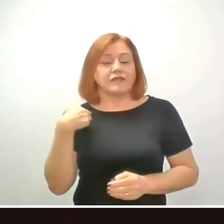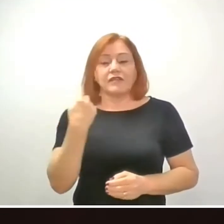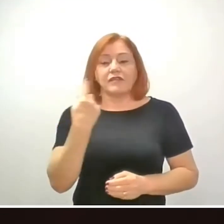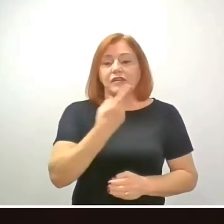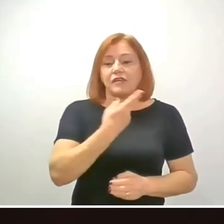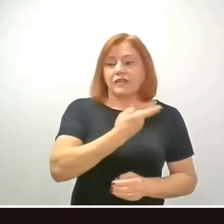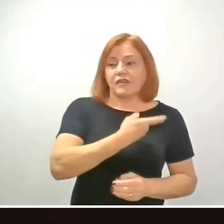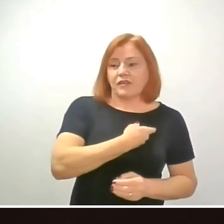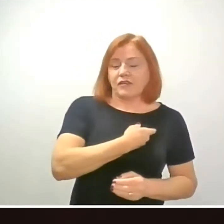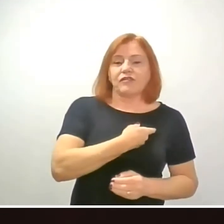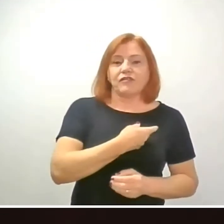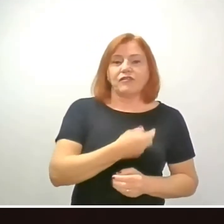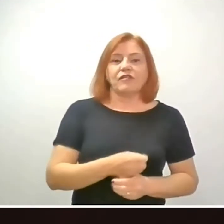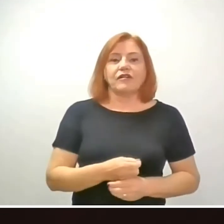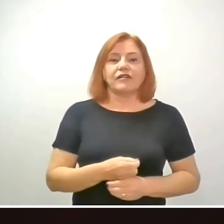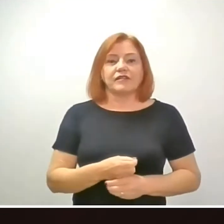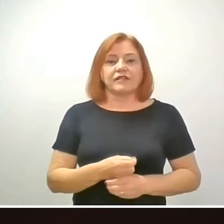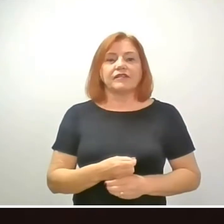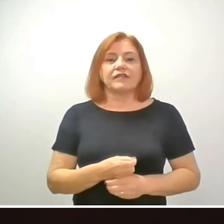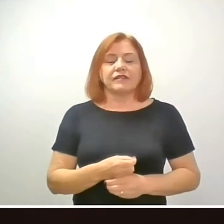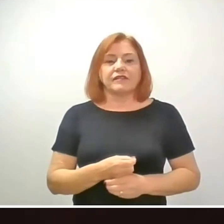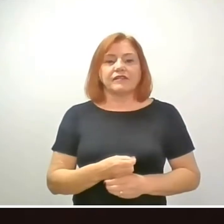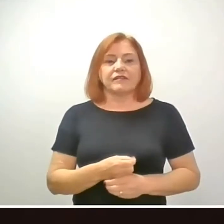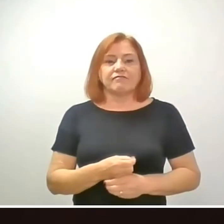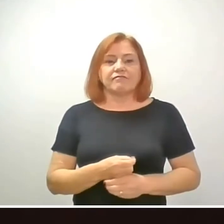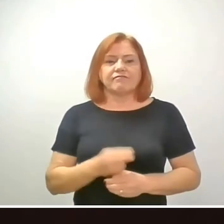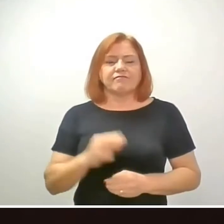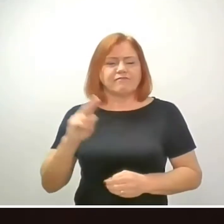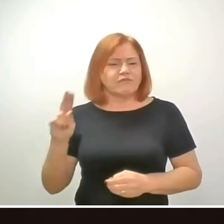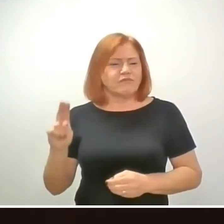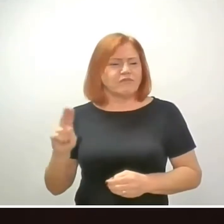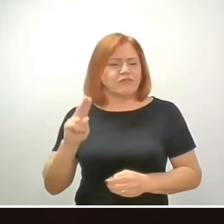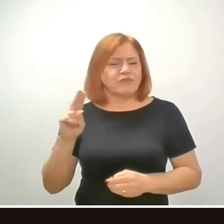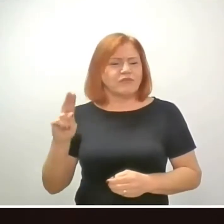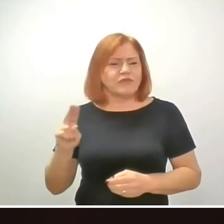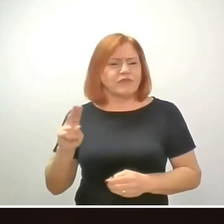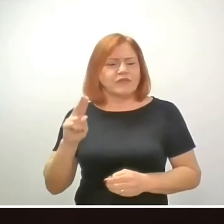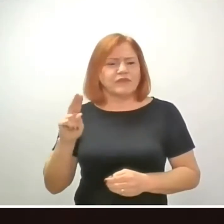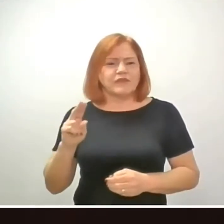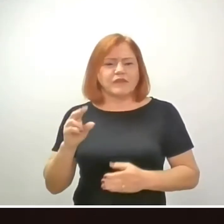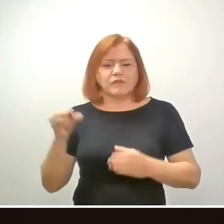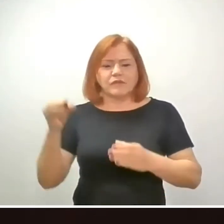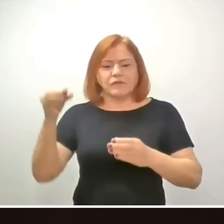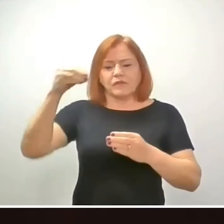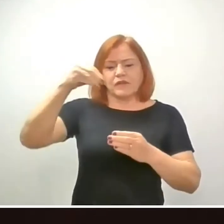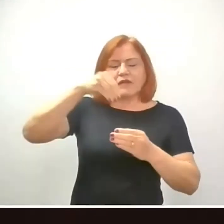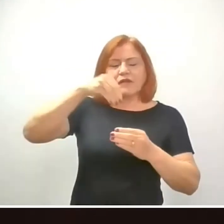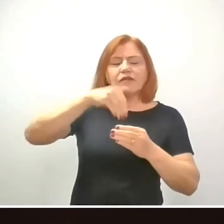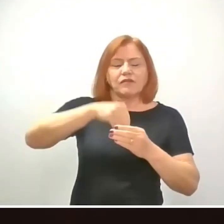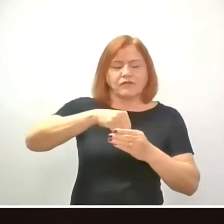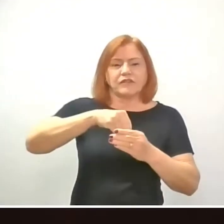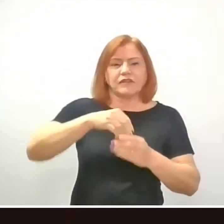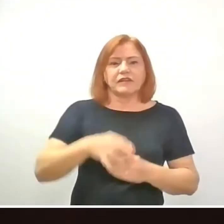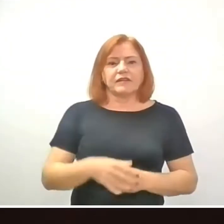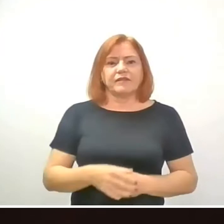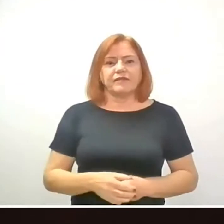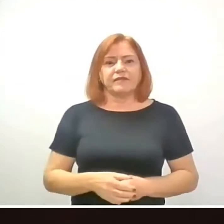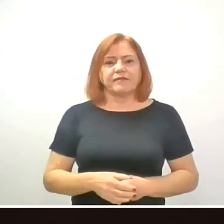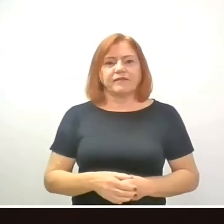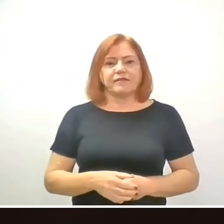para honrar o nosso Senhor com os nossos bens. Então, você que está em casa,